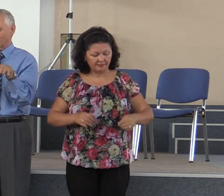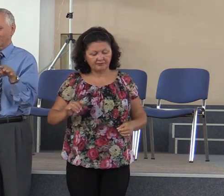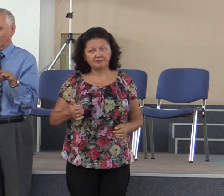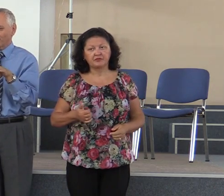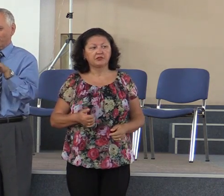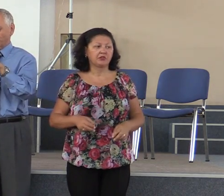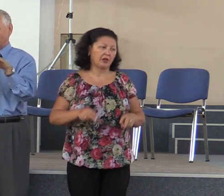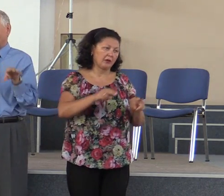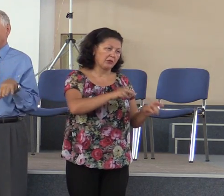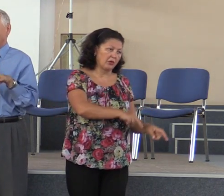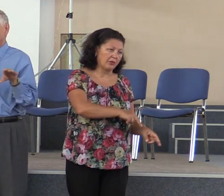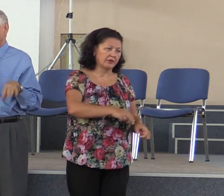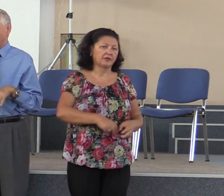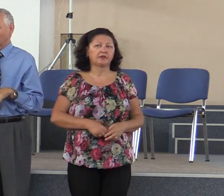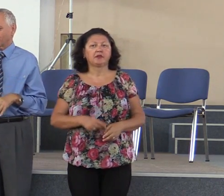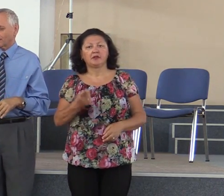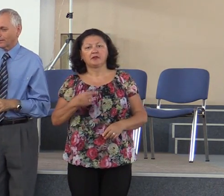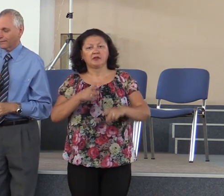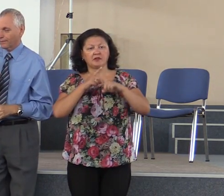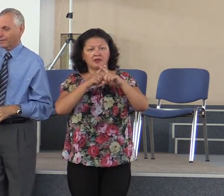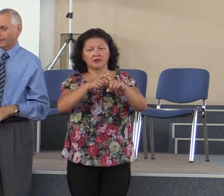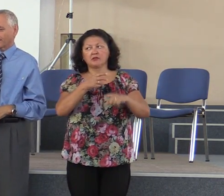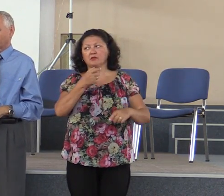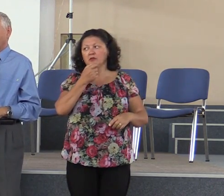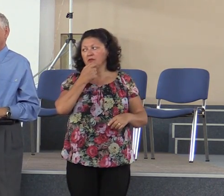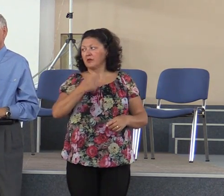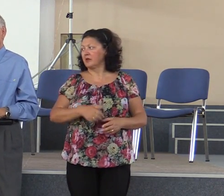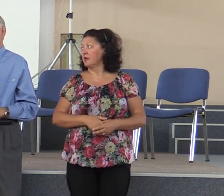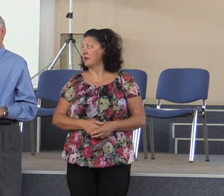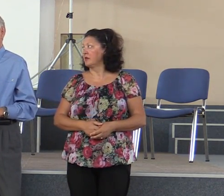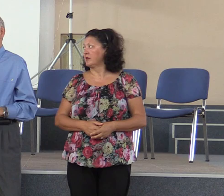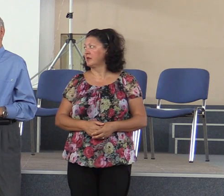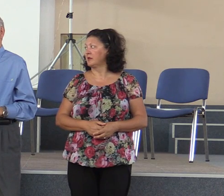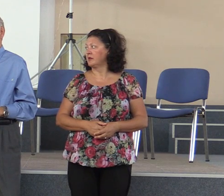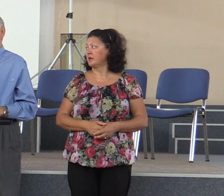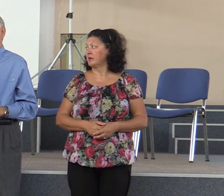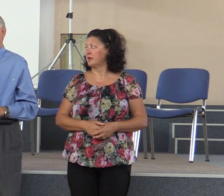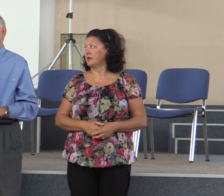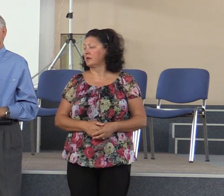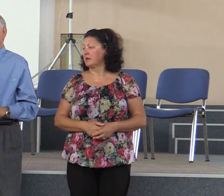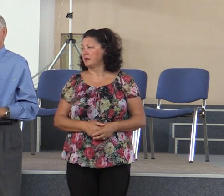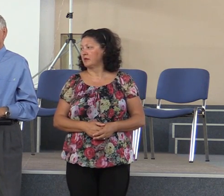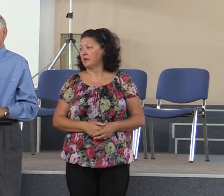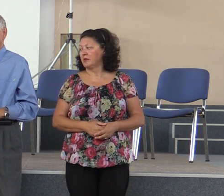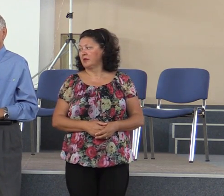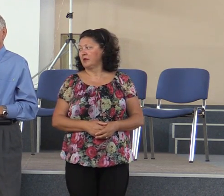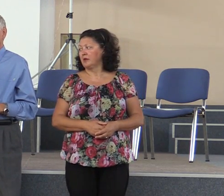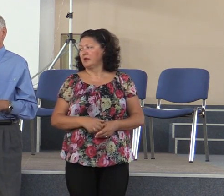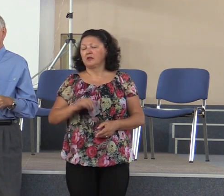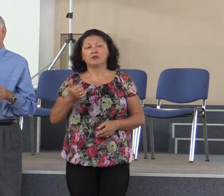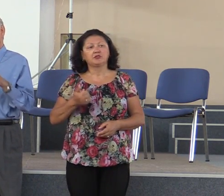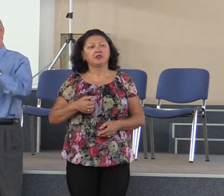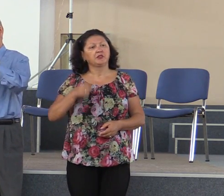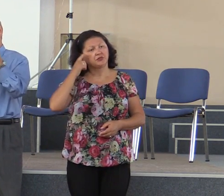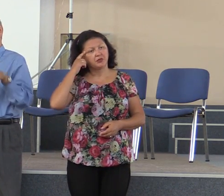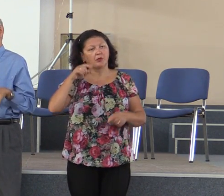jos din taxiul acela vechi. I know that somewhere on Miami Beach. Și știu acum